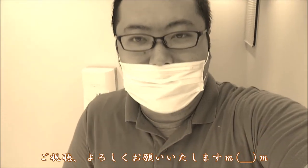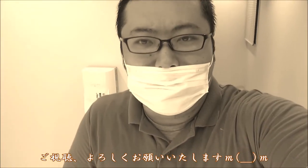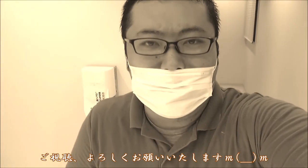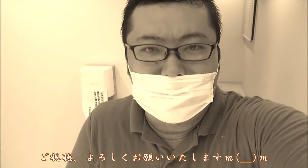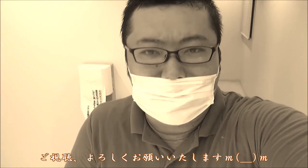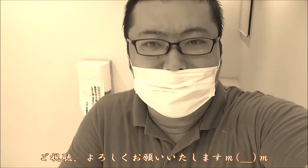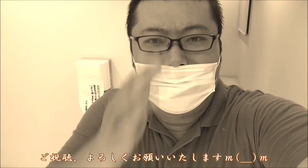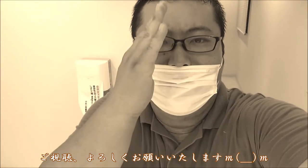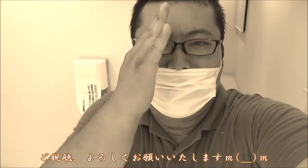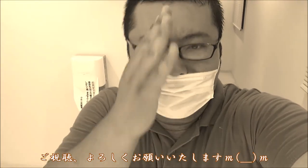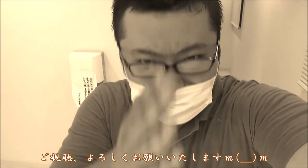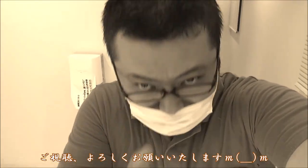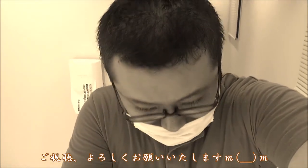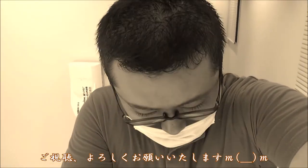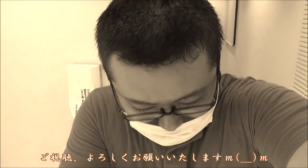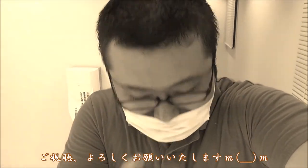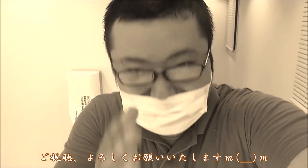ャンネル登録よろしくお願いします。